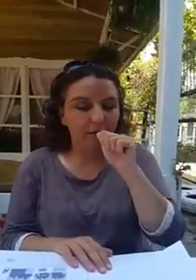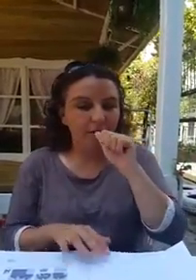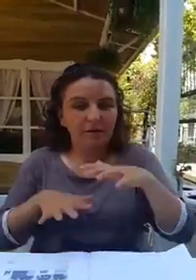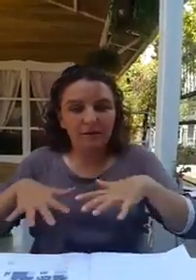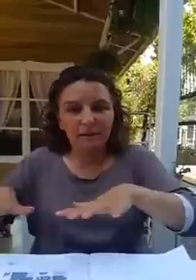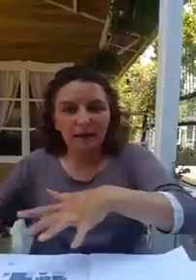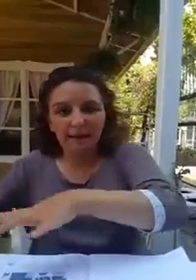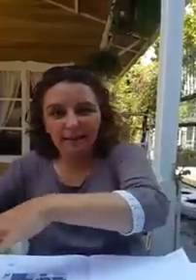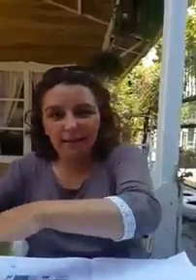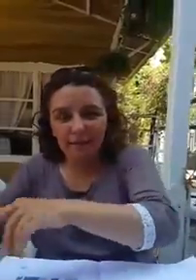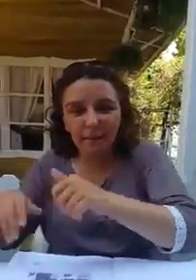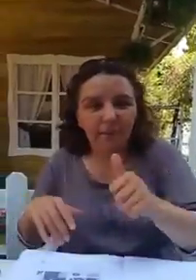Sel,